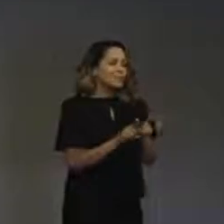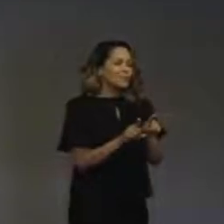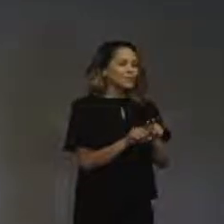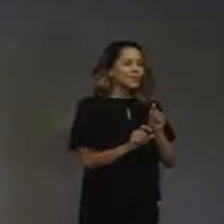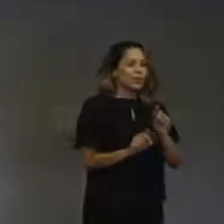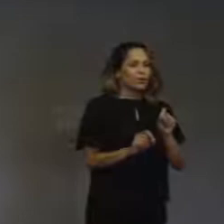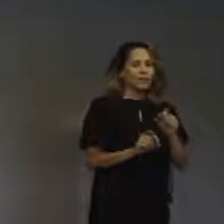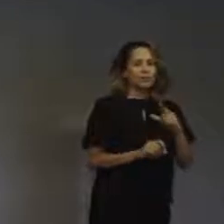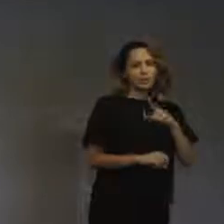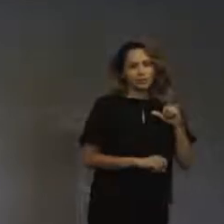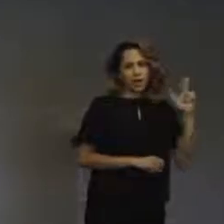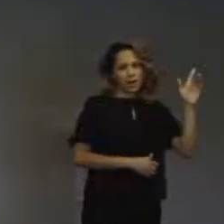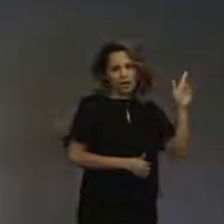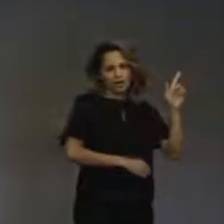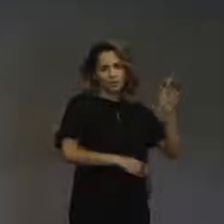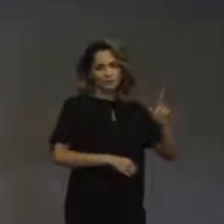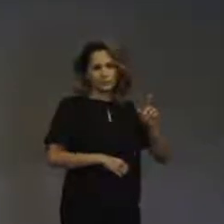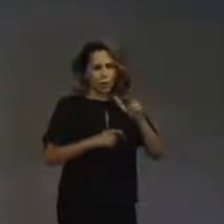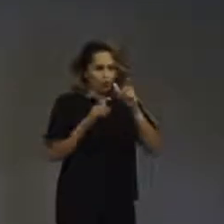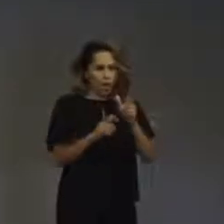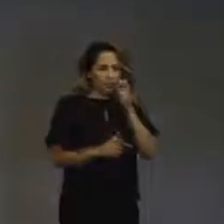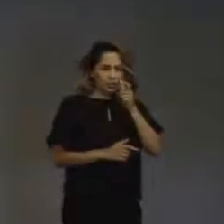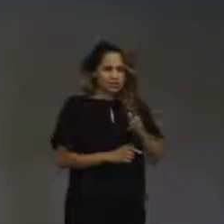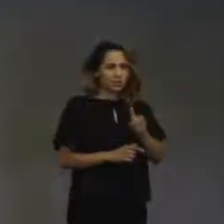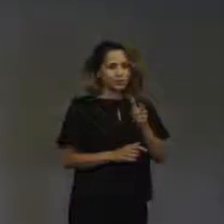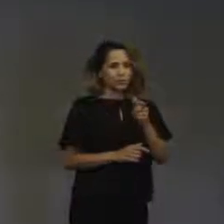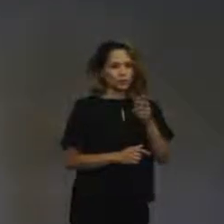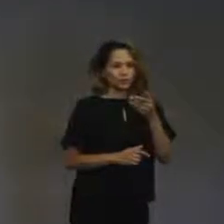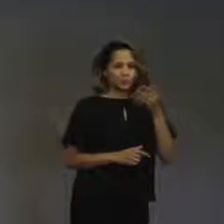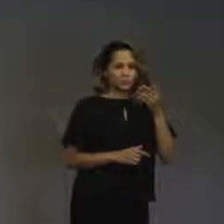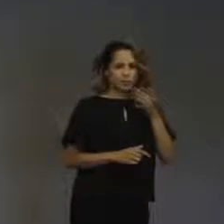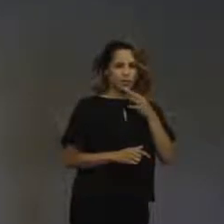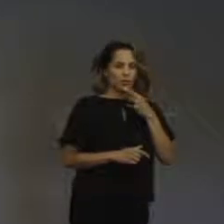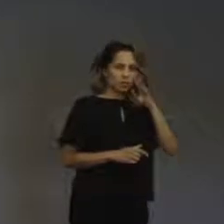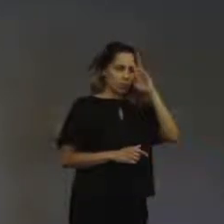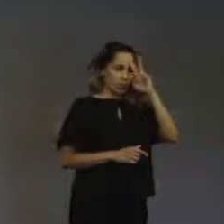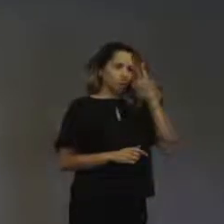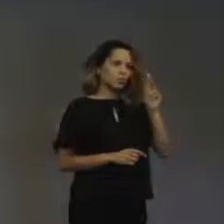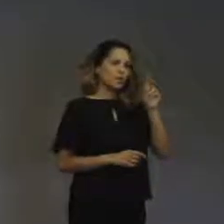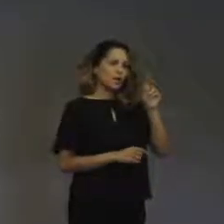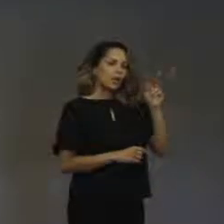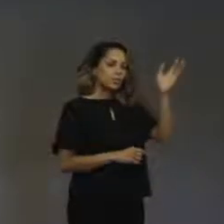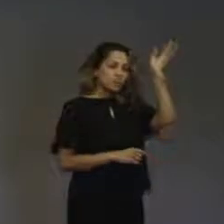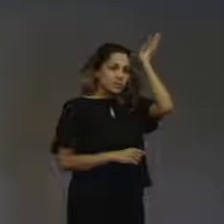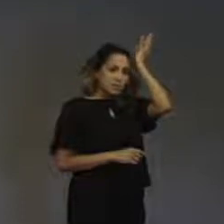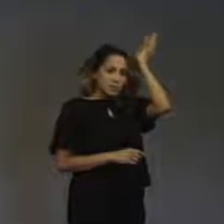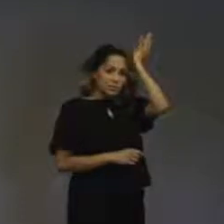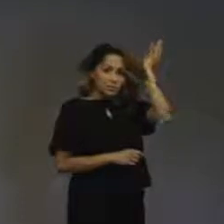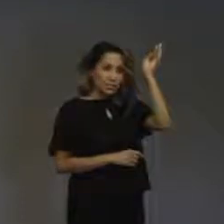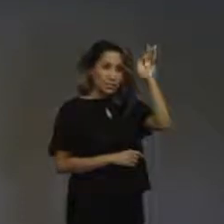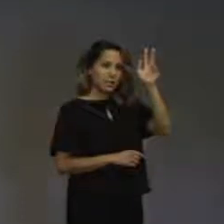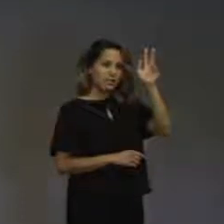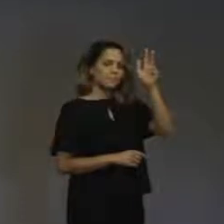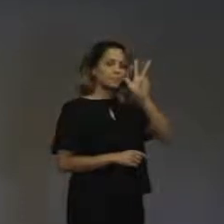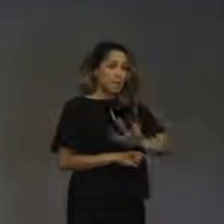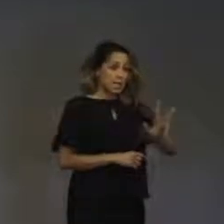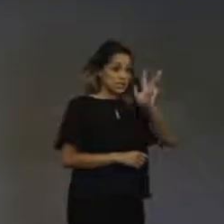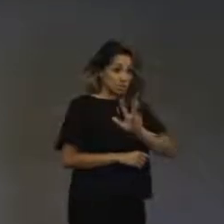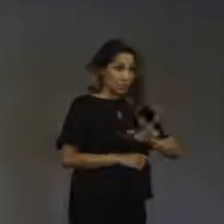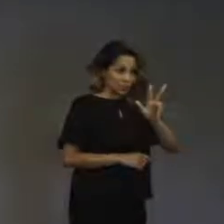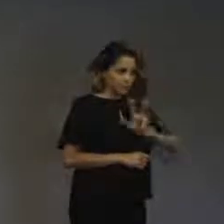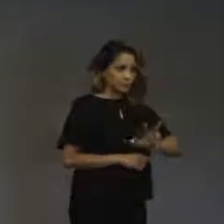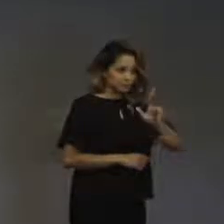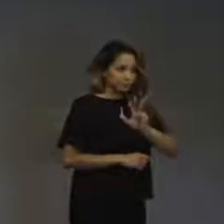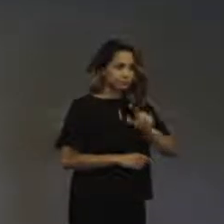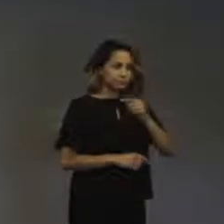Sesc Belenzinho. O professor Danilo Miranda, quando teve o atrevimento de tirar a sede da Paulista, né, da sede administrativa, e levar para o